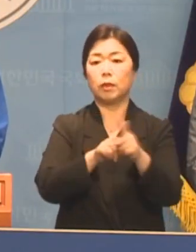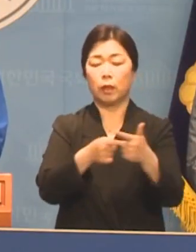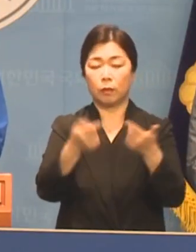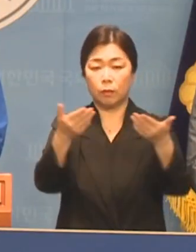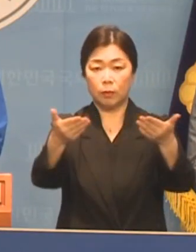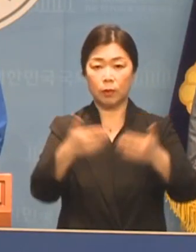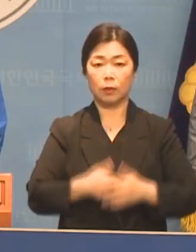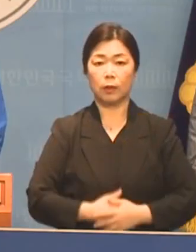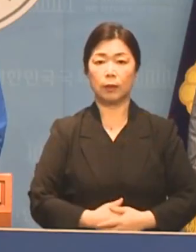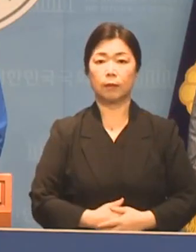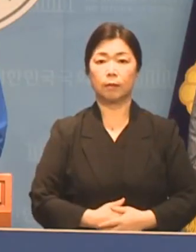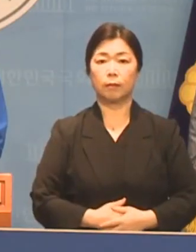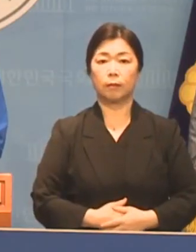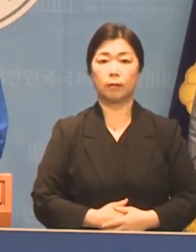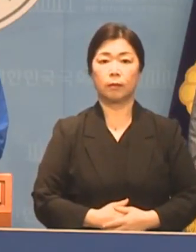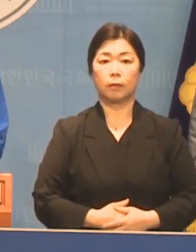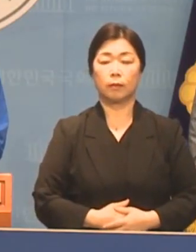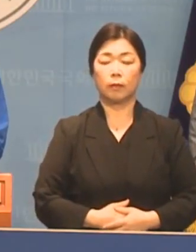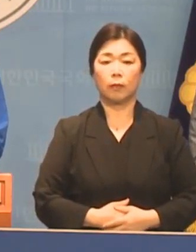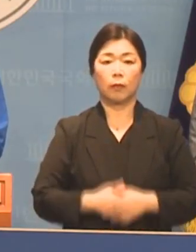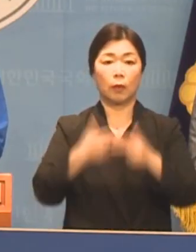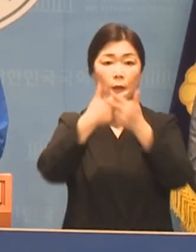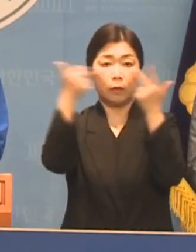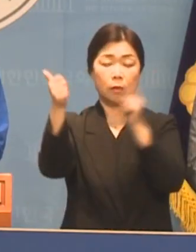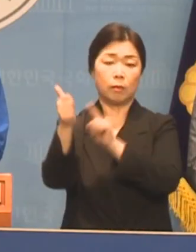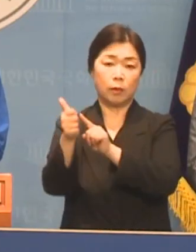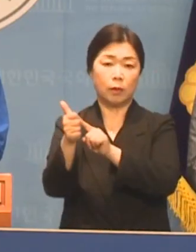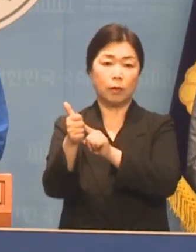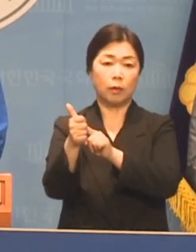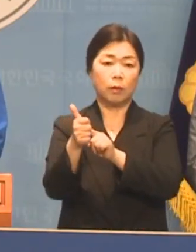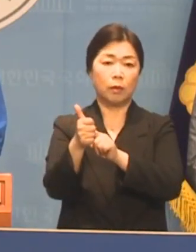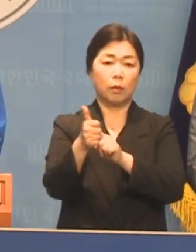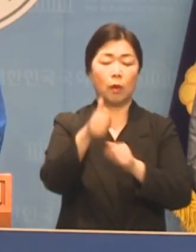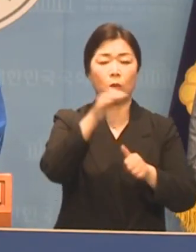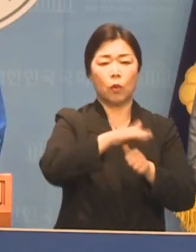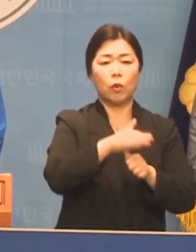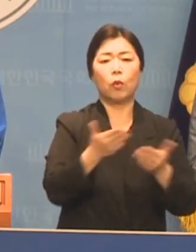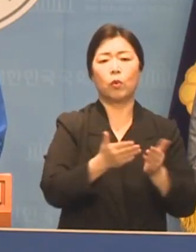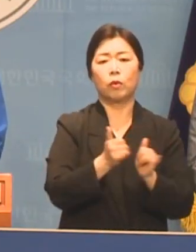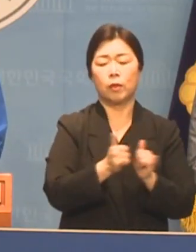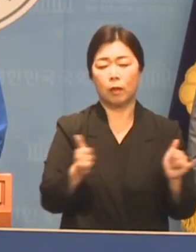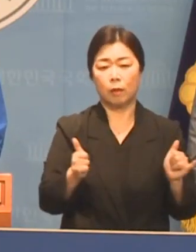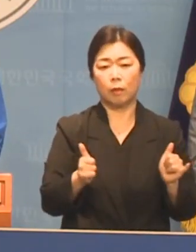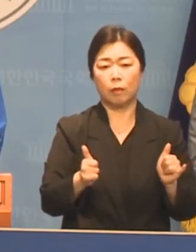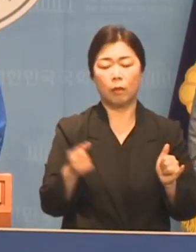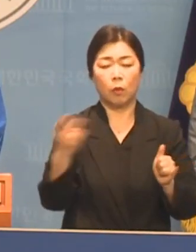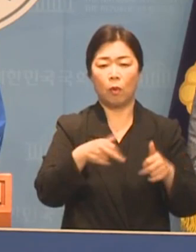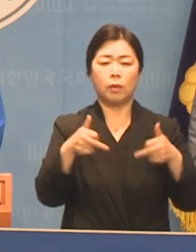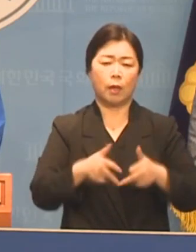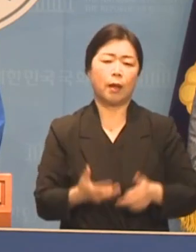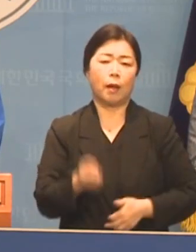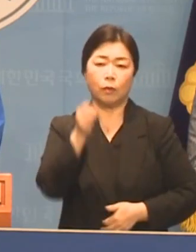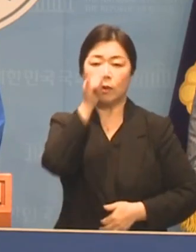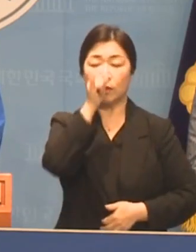이해합니다. 이재명 후보는 소년 노동자로 장애도 갖고 있습니다.